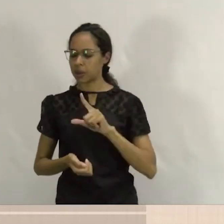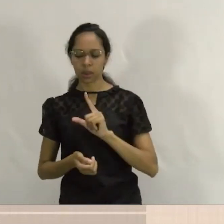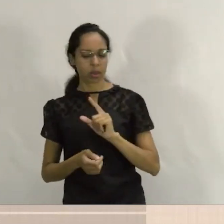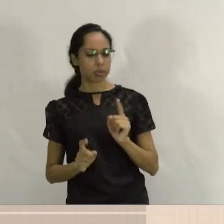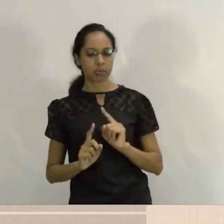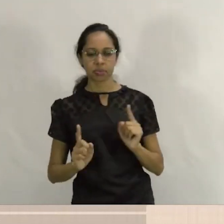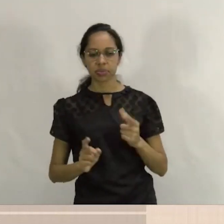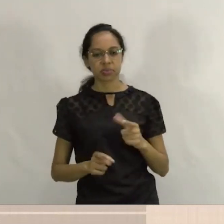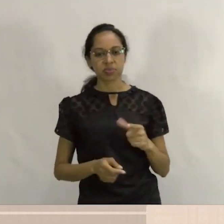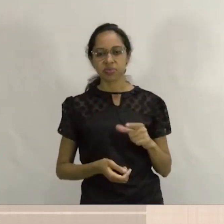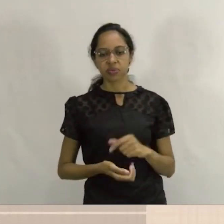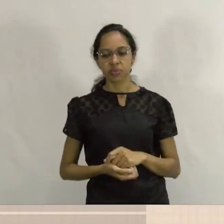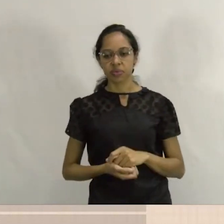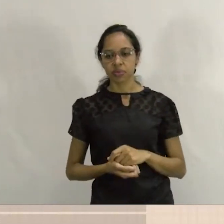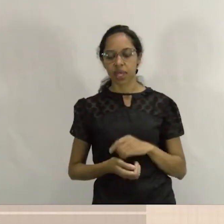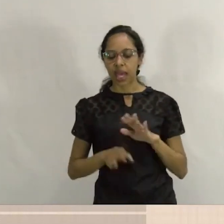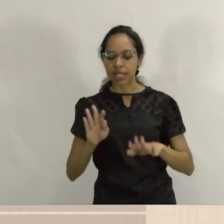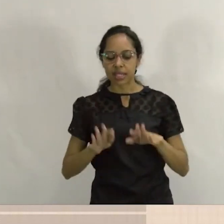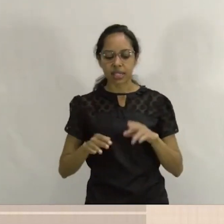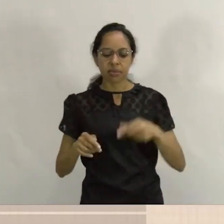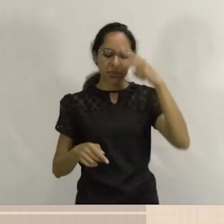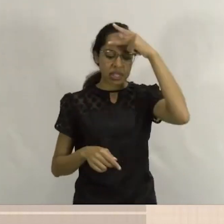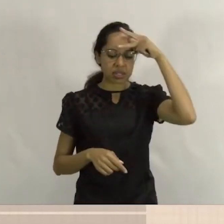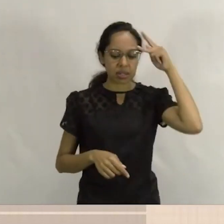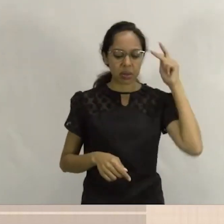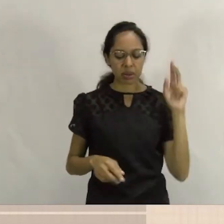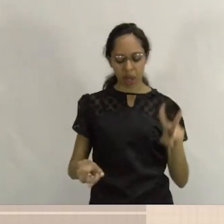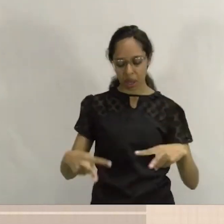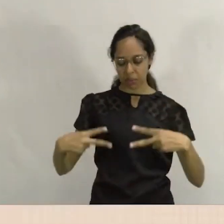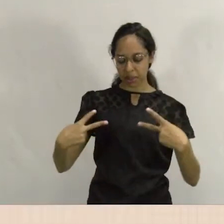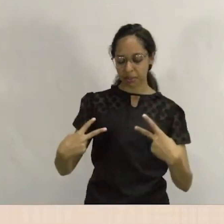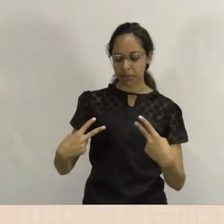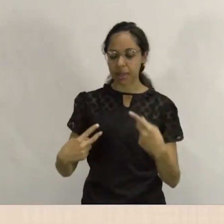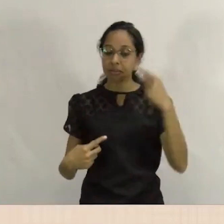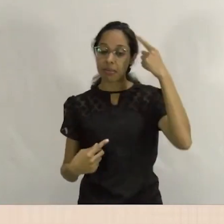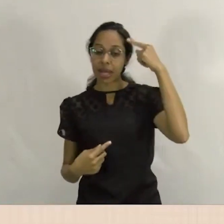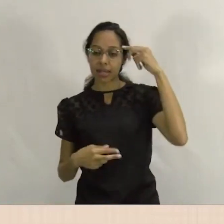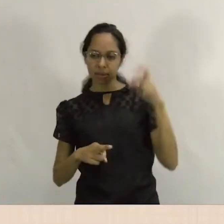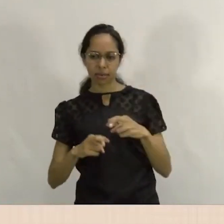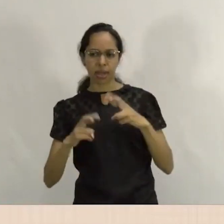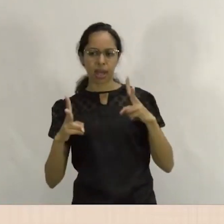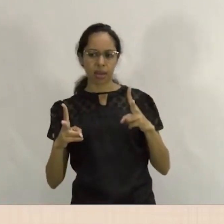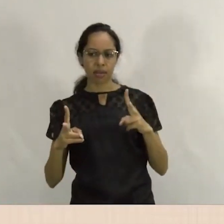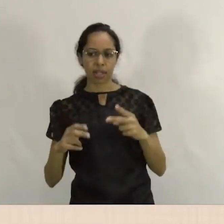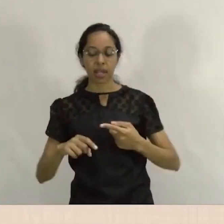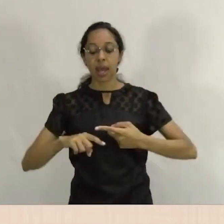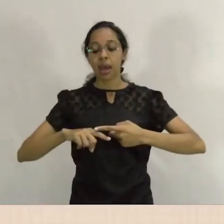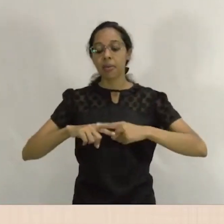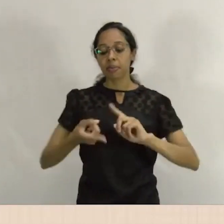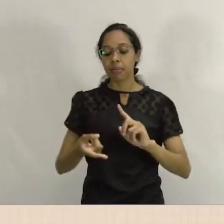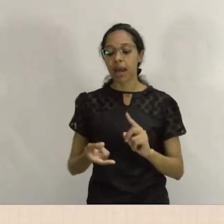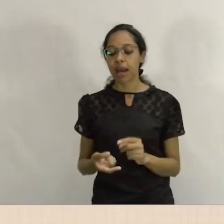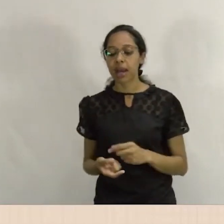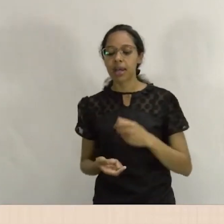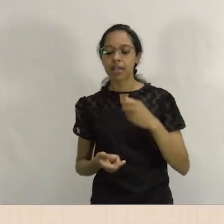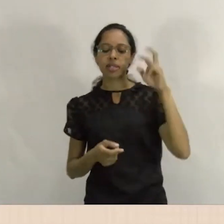As pessoas podem interpretar errado, mas eu não tenho medo. Eu tenho que ser fiel ao Senhor. É a palavra